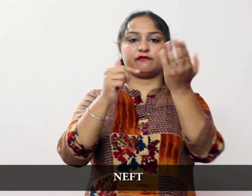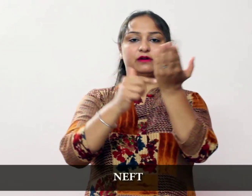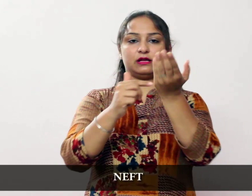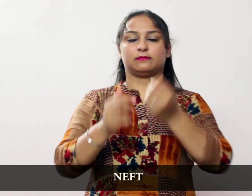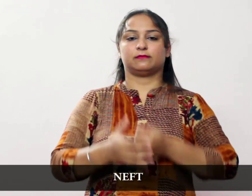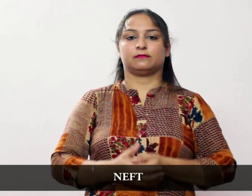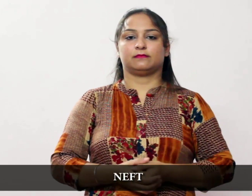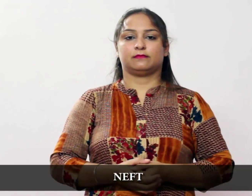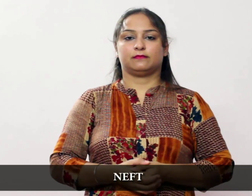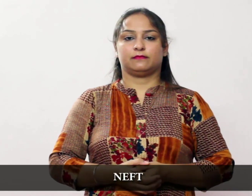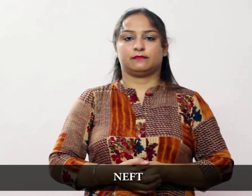NEFT।